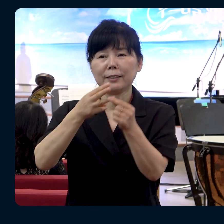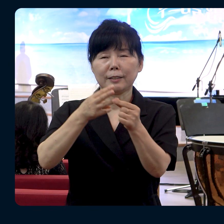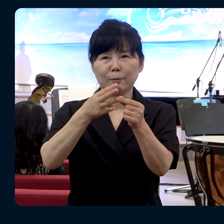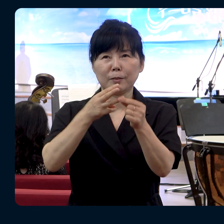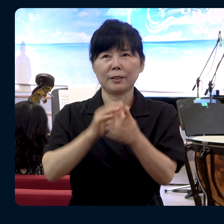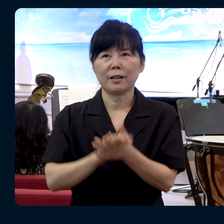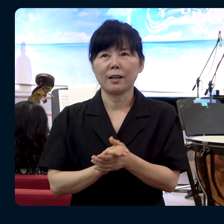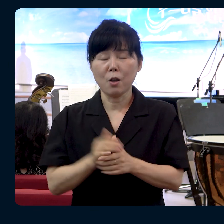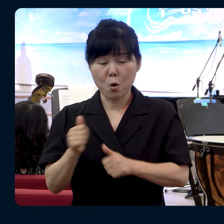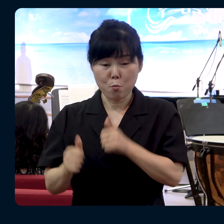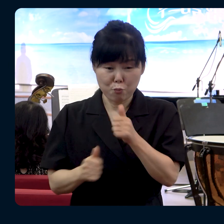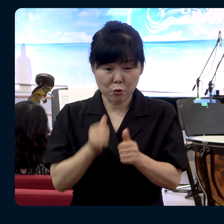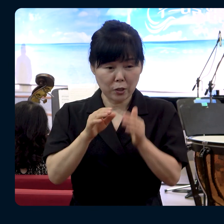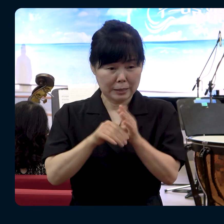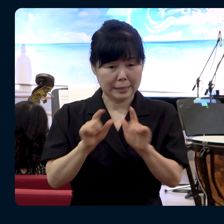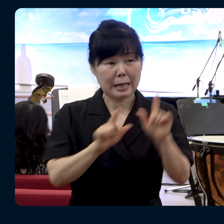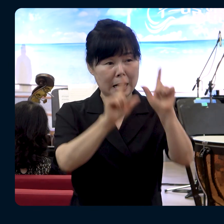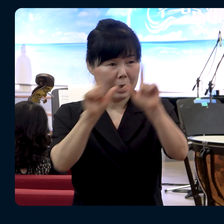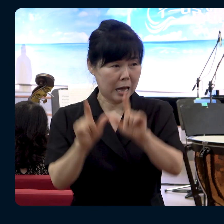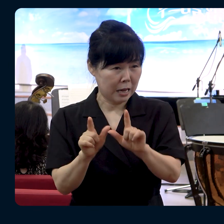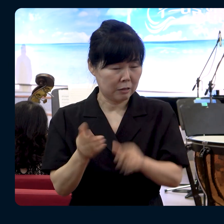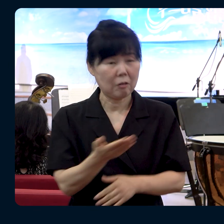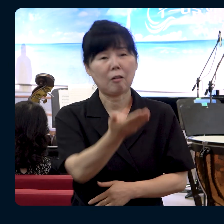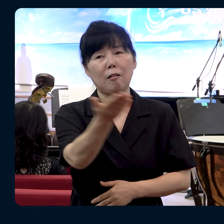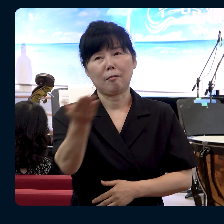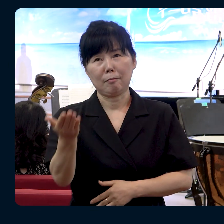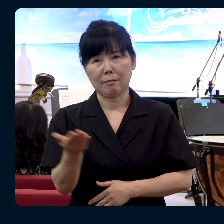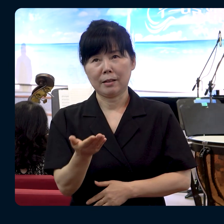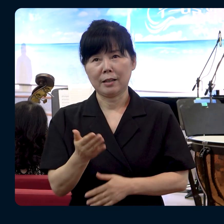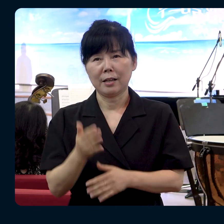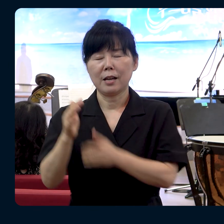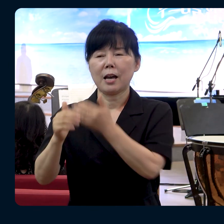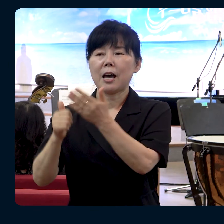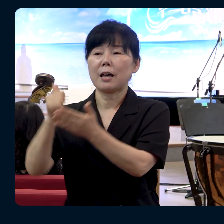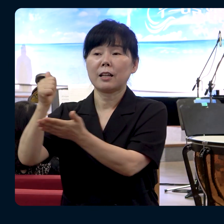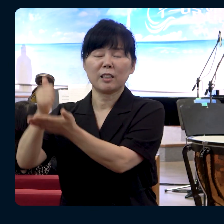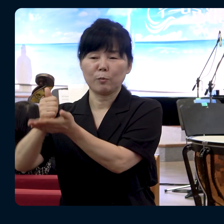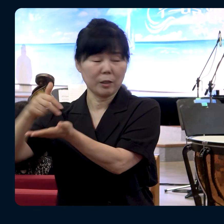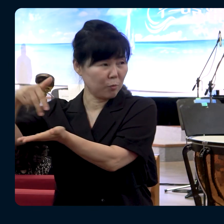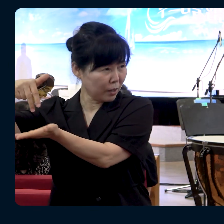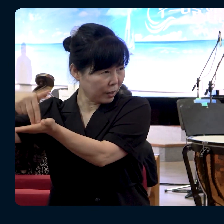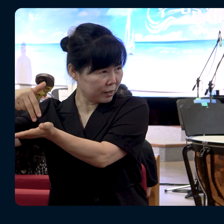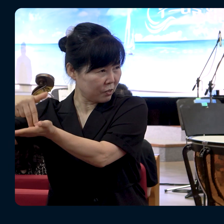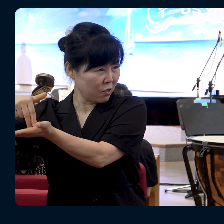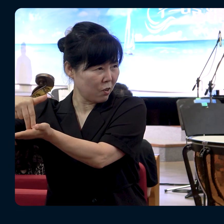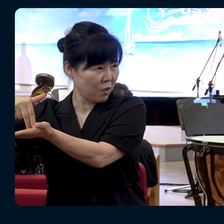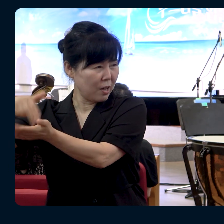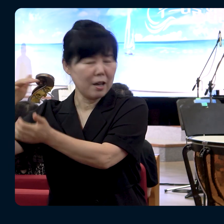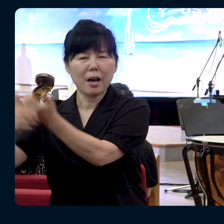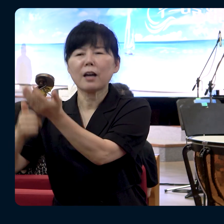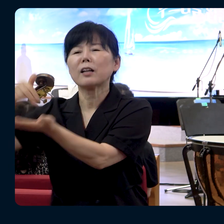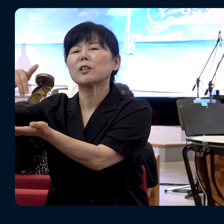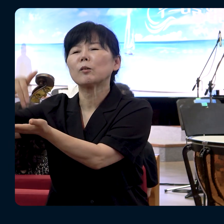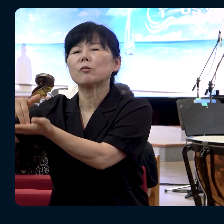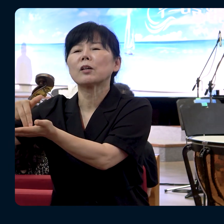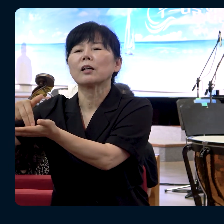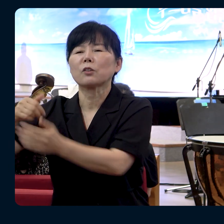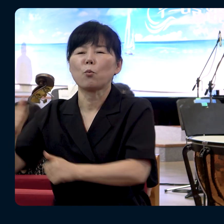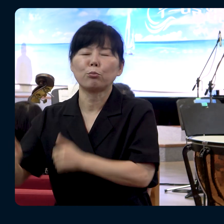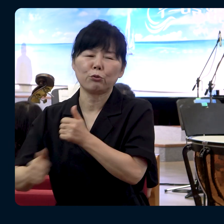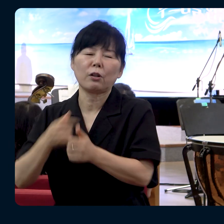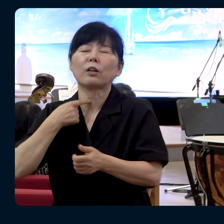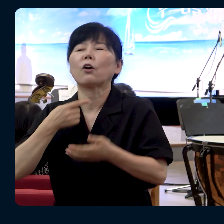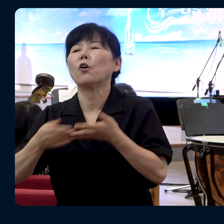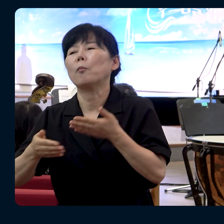이 분노의 시대를 살아가는 우리에게는 이 하나님의 분노를 경험해야 됩니다. 하나님의 분노를